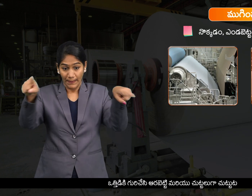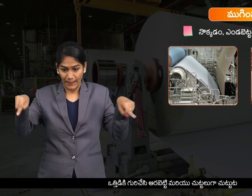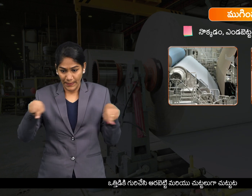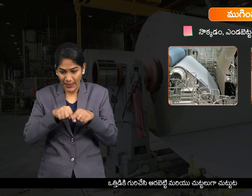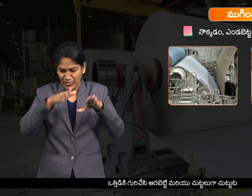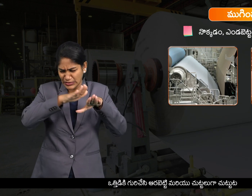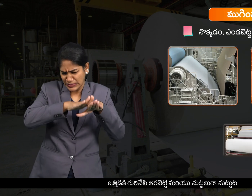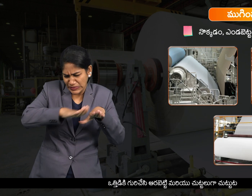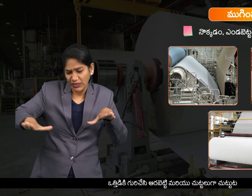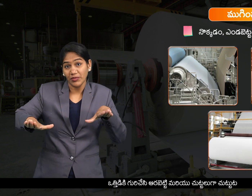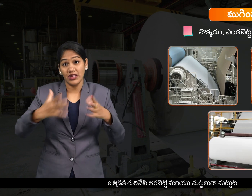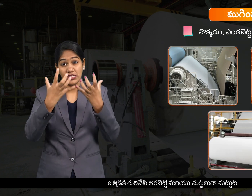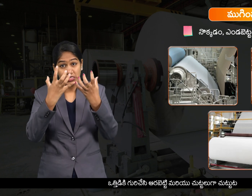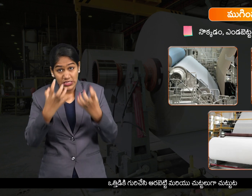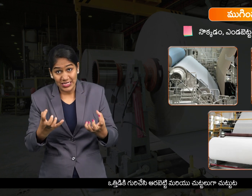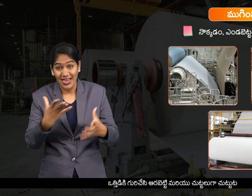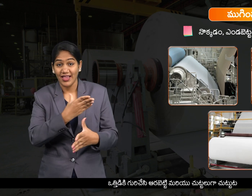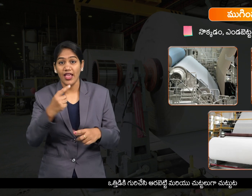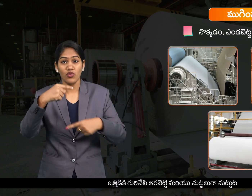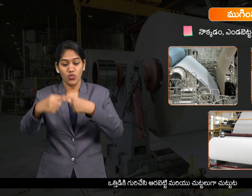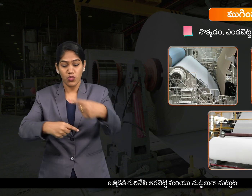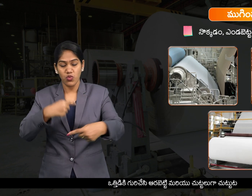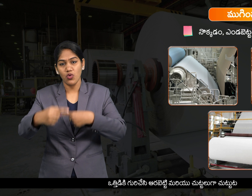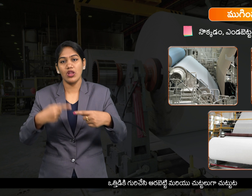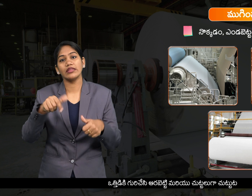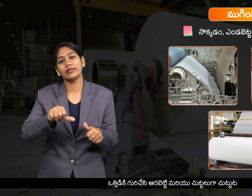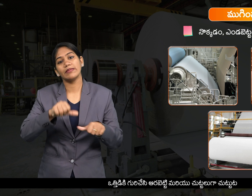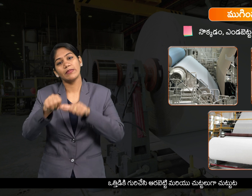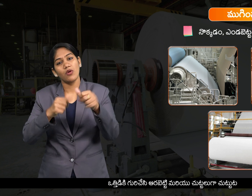ఒత్తిడికి గురిచేసి ఆరబెట్టి మరియు చుట్టలుగా చుట్టుట,